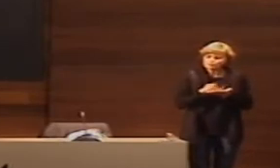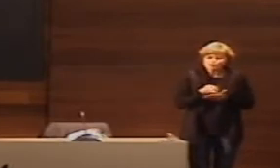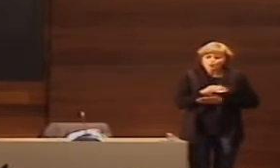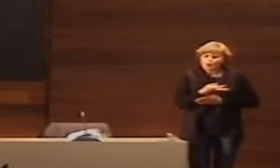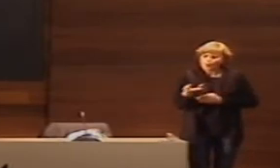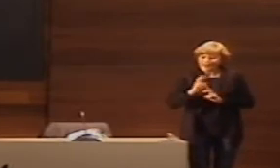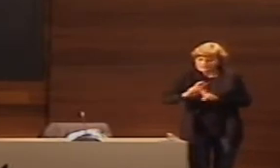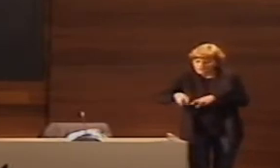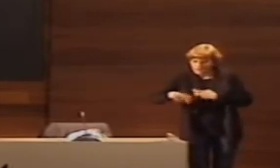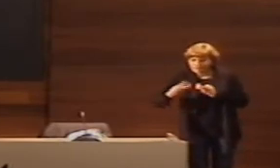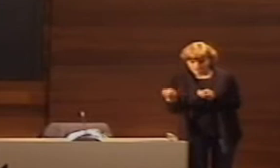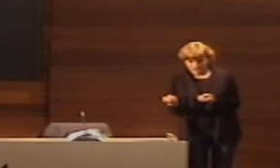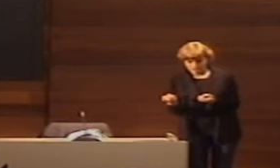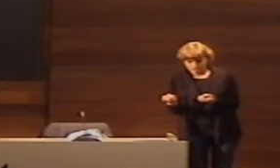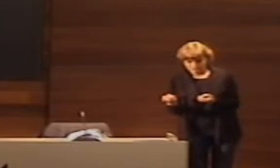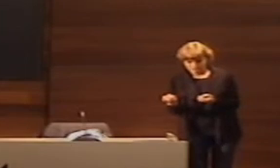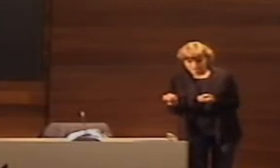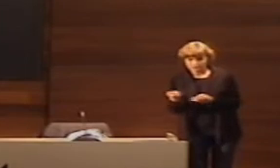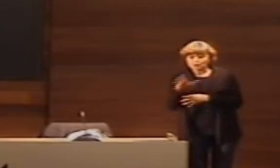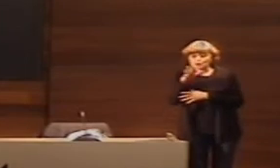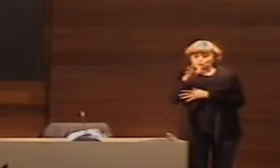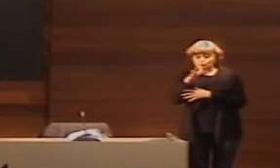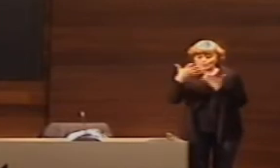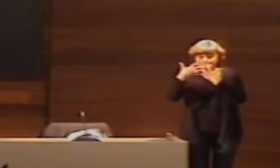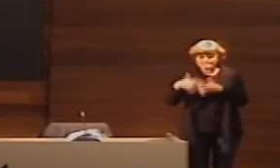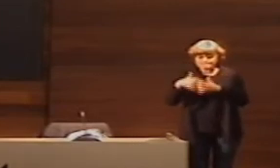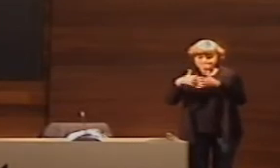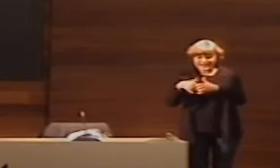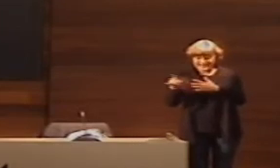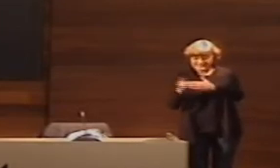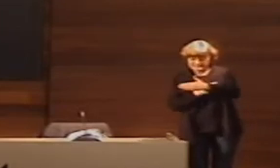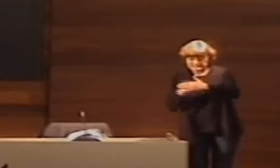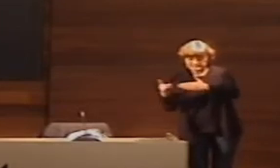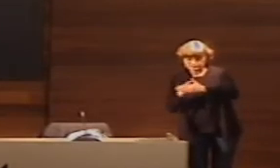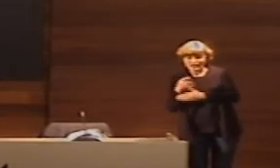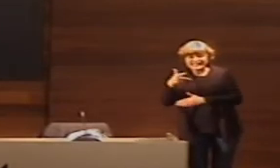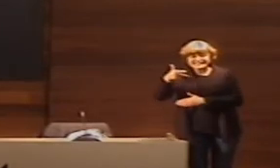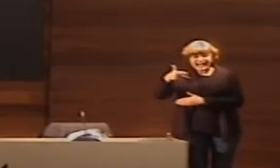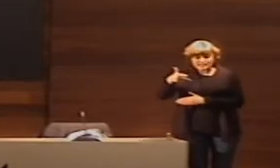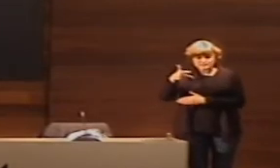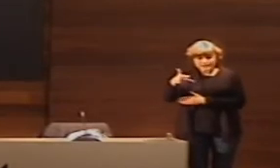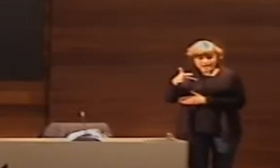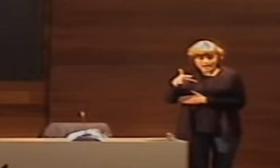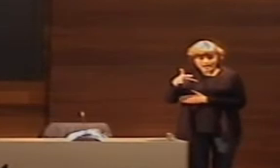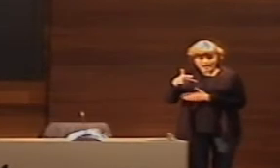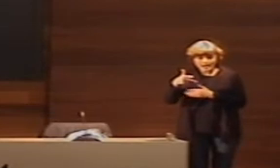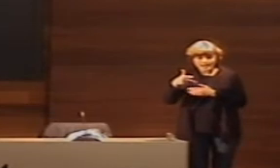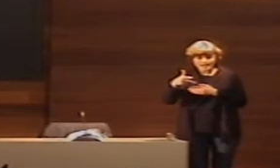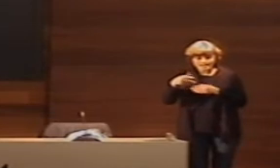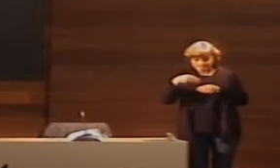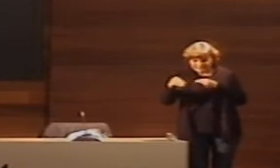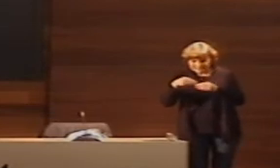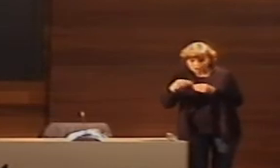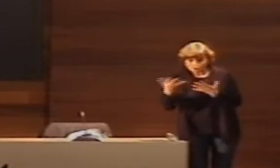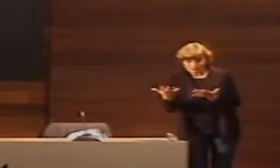para las máquinas impresoras de 3D, que son recuperables. O sea, los mismos personas que trabajan